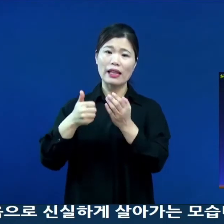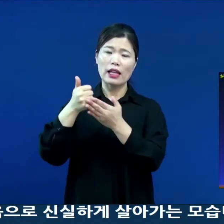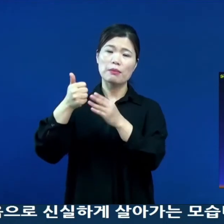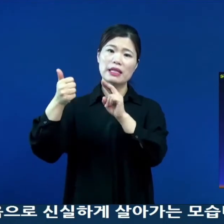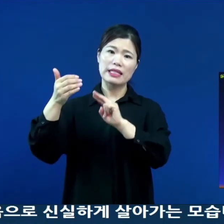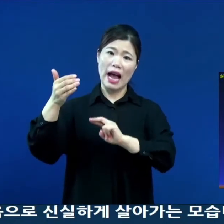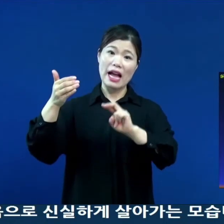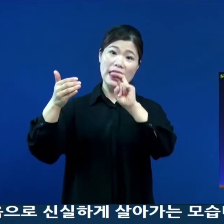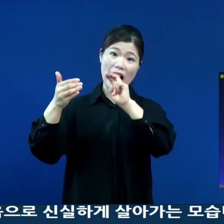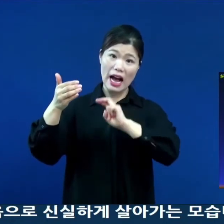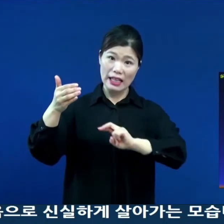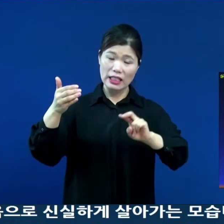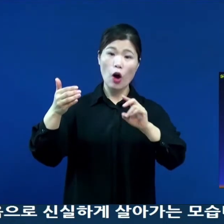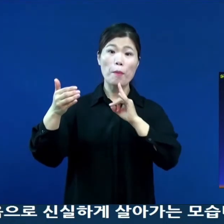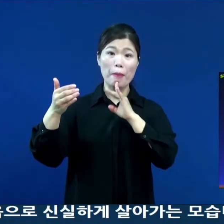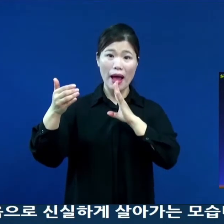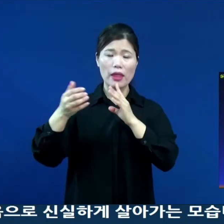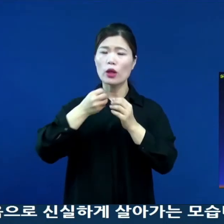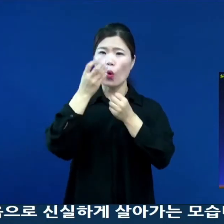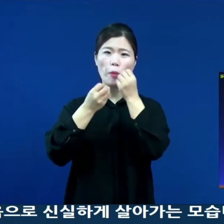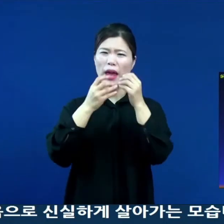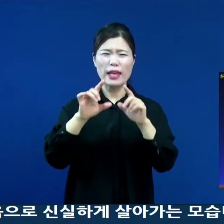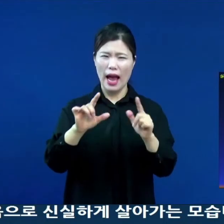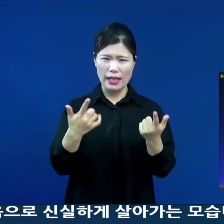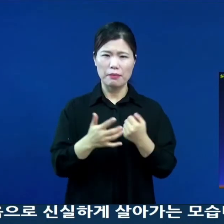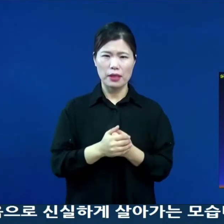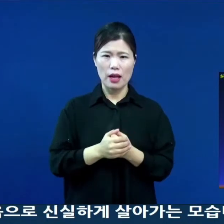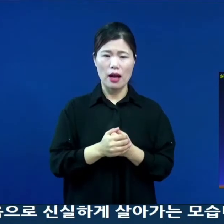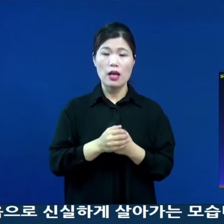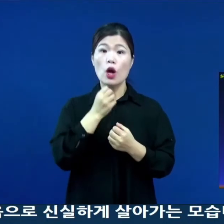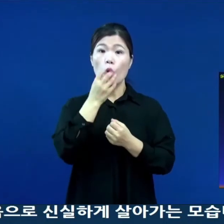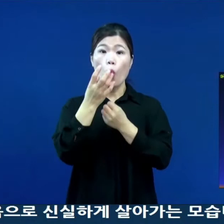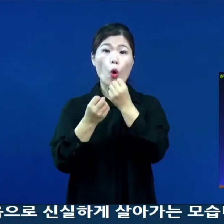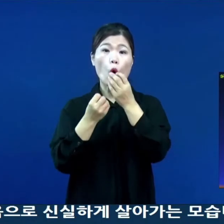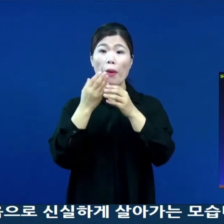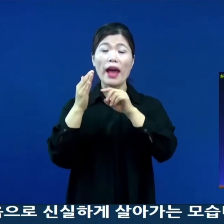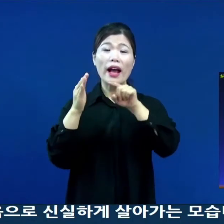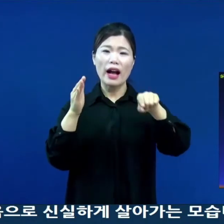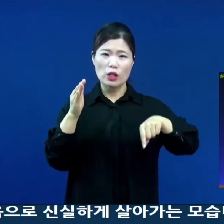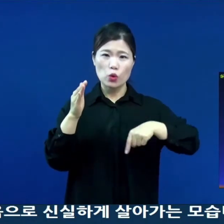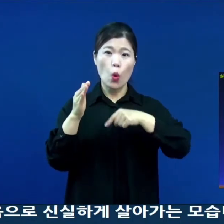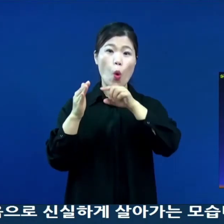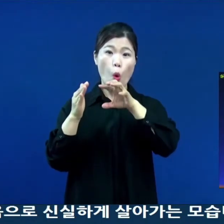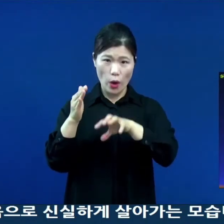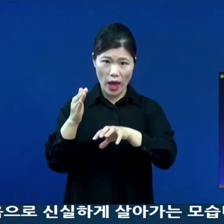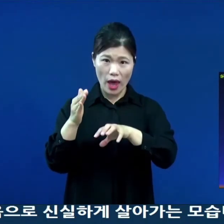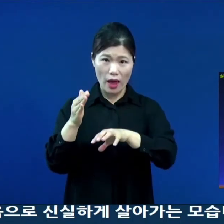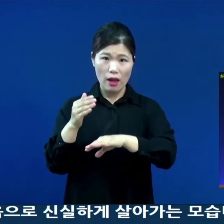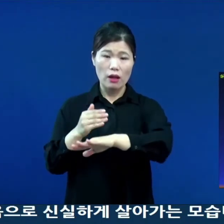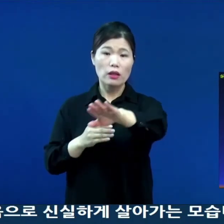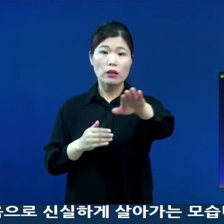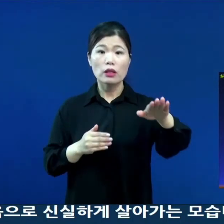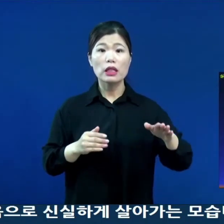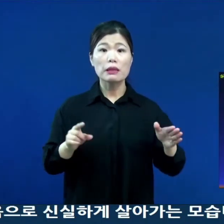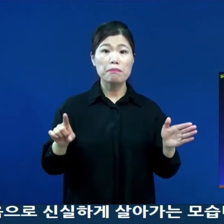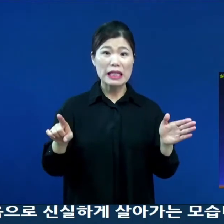찬양하는 찬양만 고백이 아니고, 여러분 이 고백 속에 어떤 요소가 있냐면 우리의